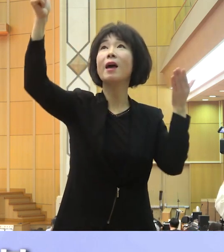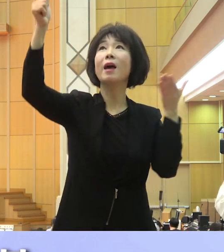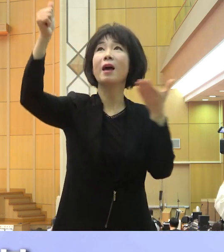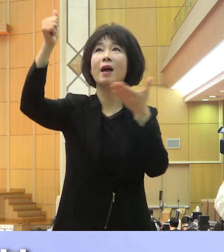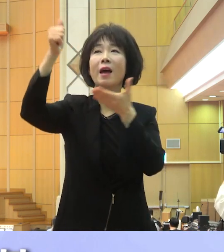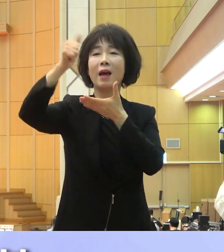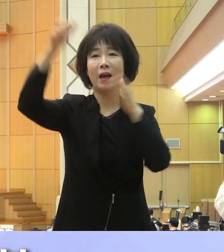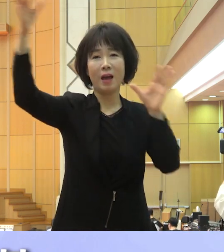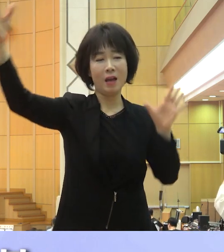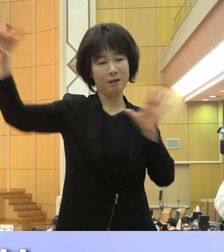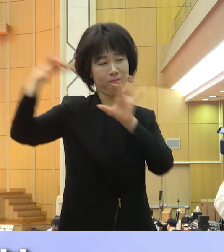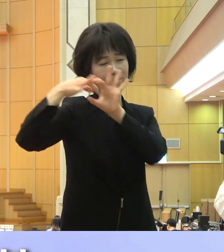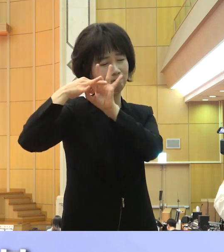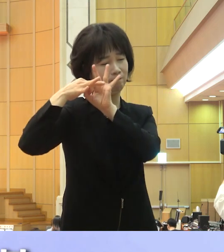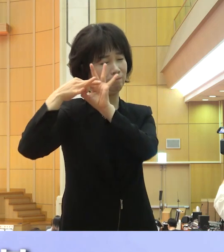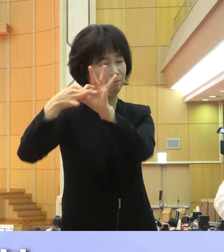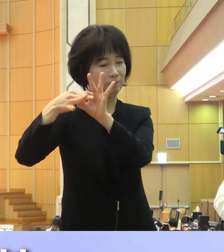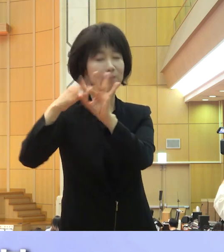주님께